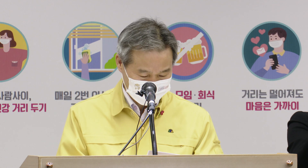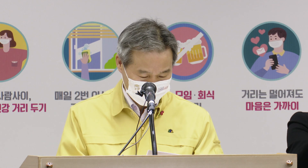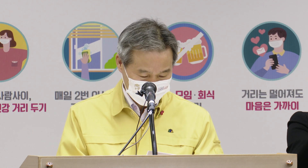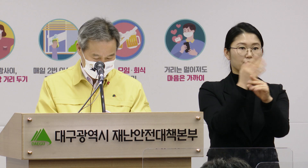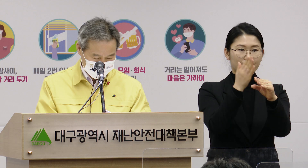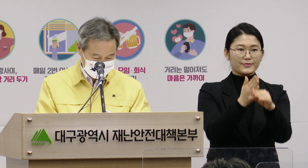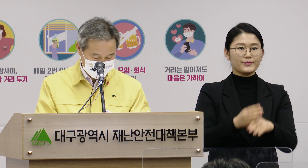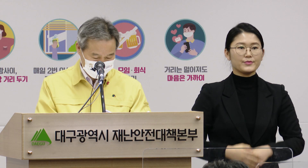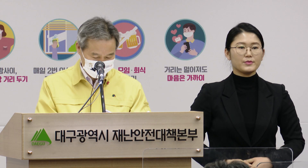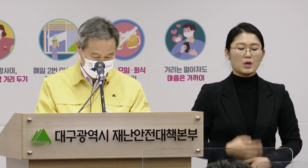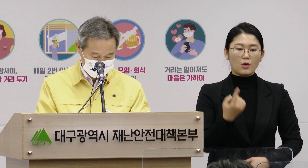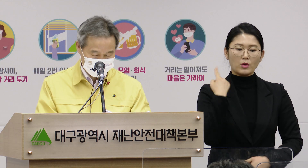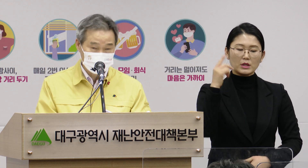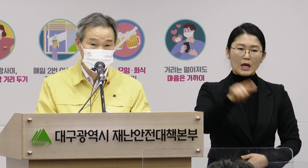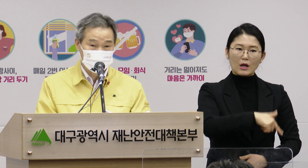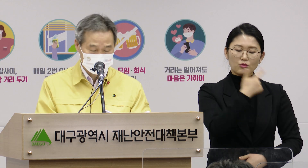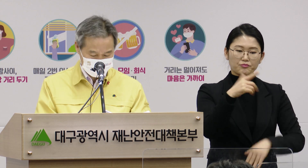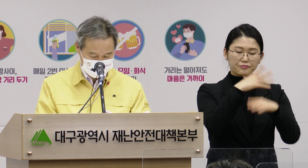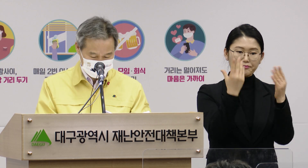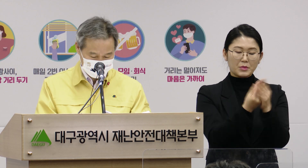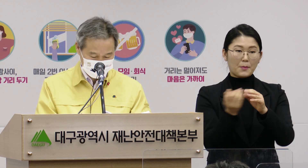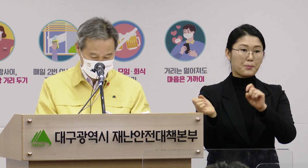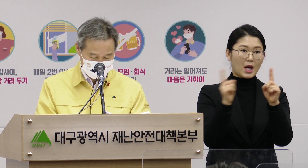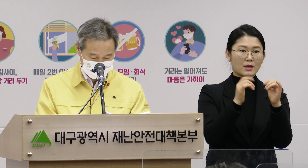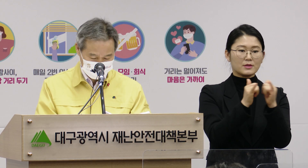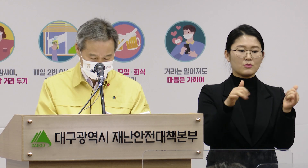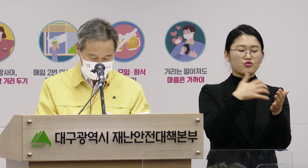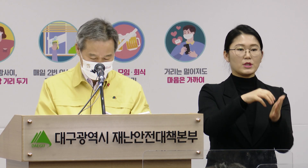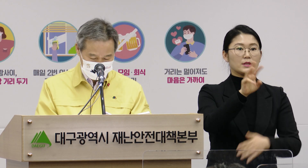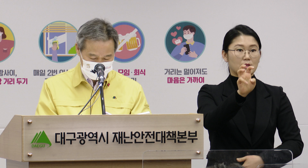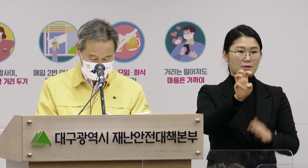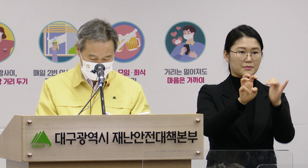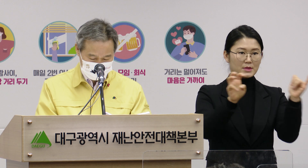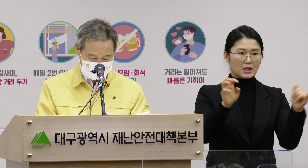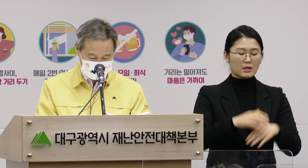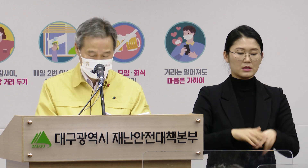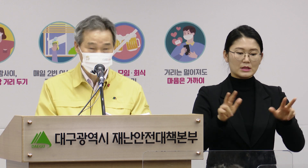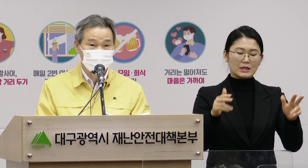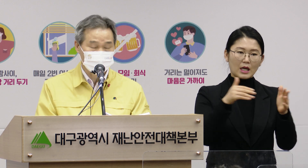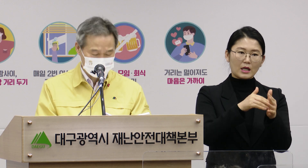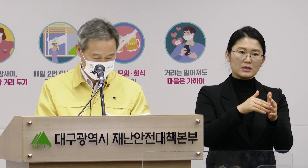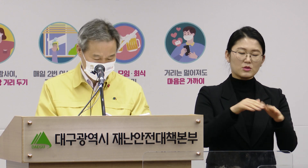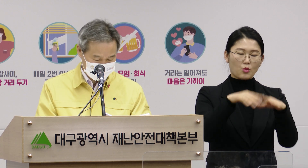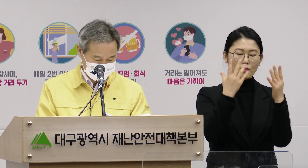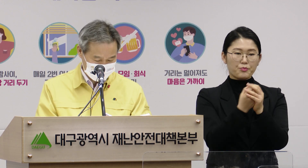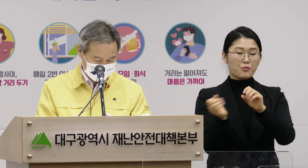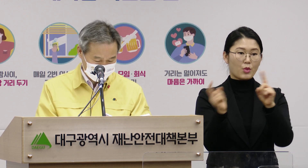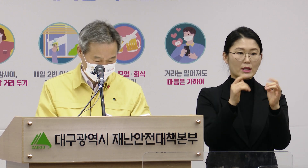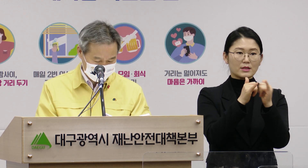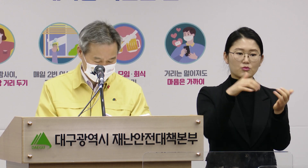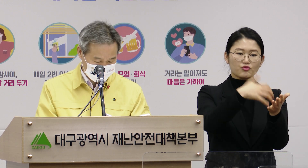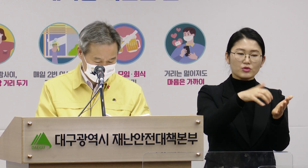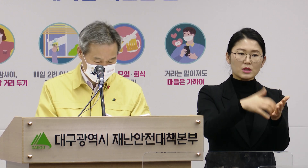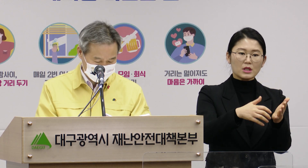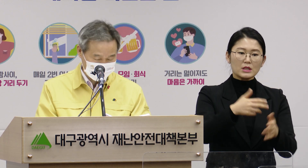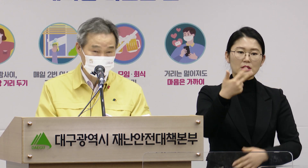1978명입니다. 어제 하루 완치된 환자는 30명으로 현재까지 총 완치된 환자는